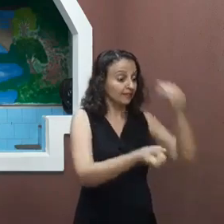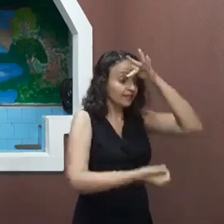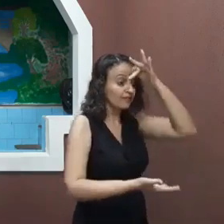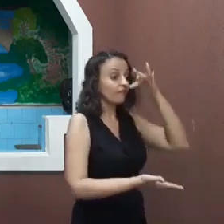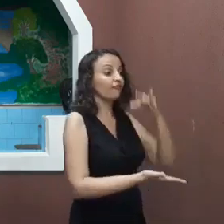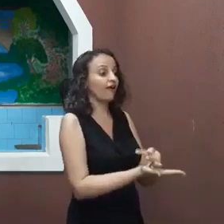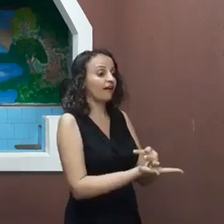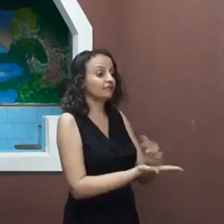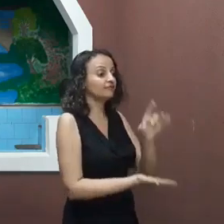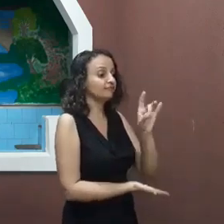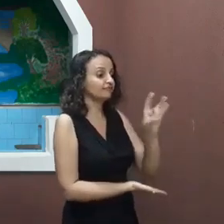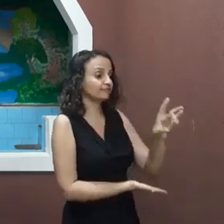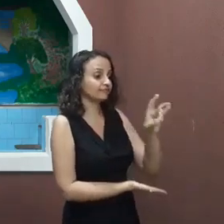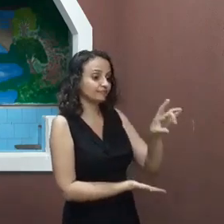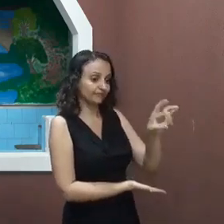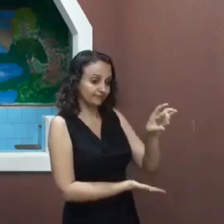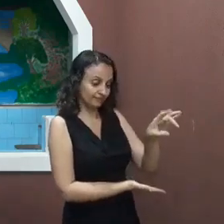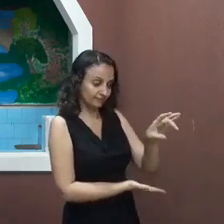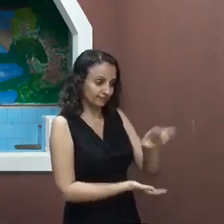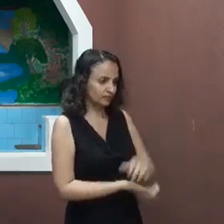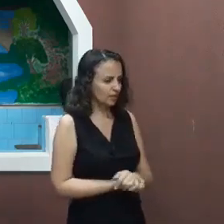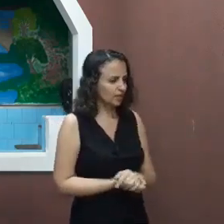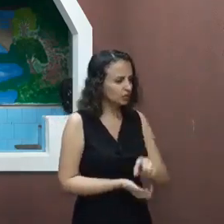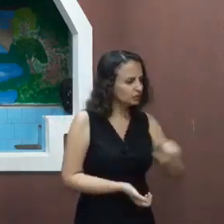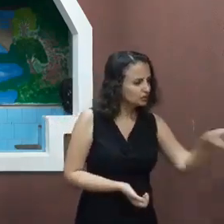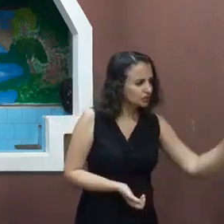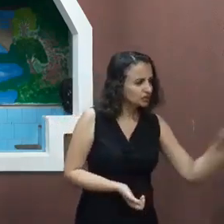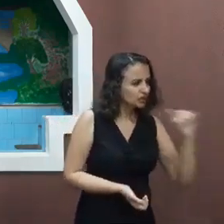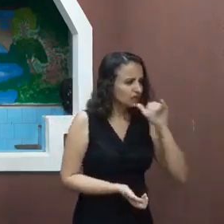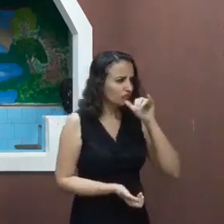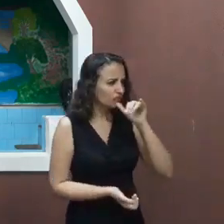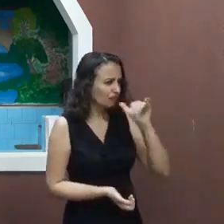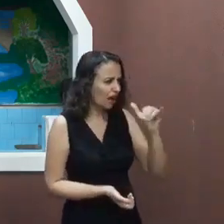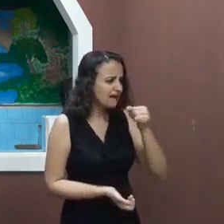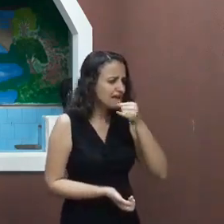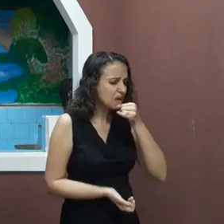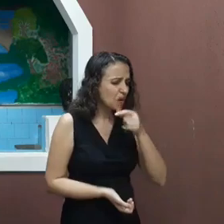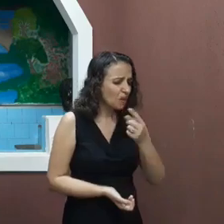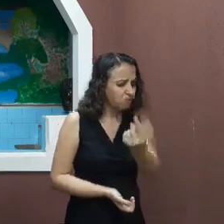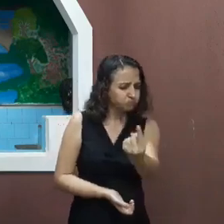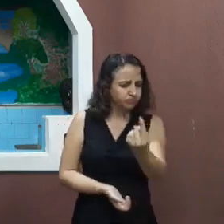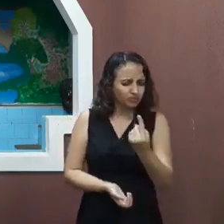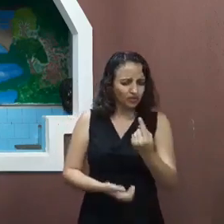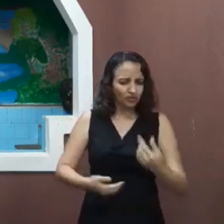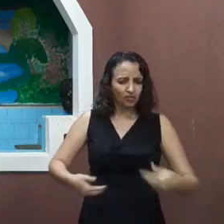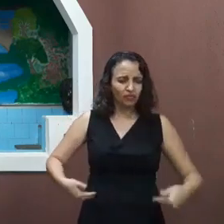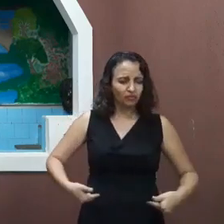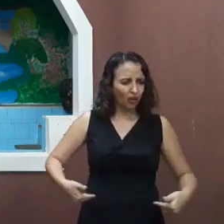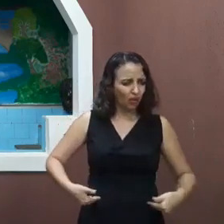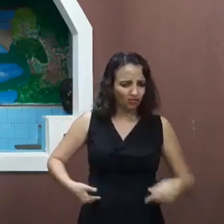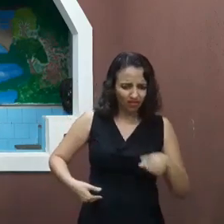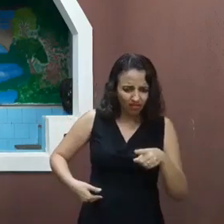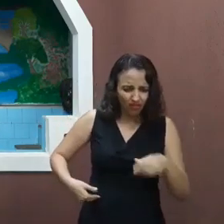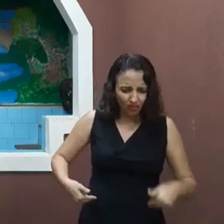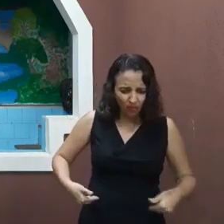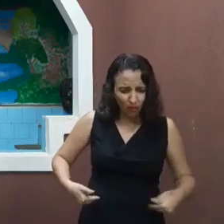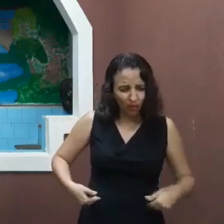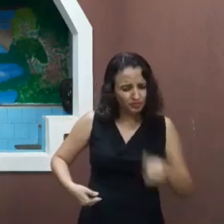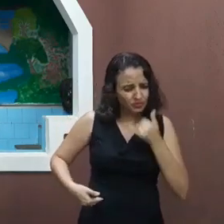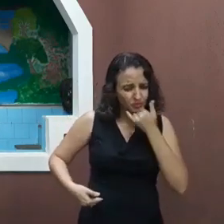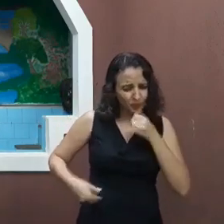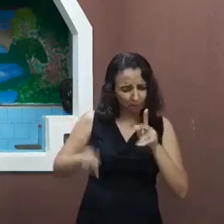E aqui um pouquinho antes, né? E alguém que vós disseis em paz, aquietais e fartai-vos, e não lhe